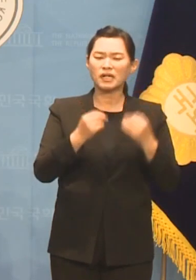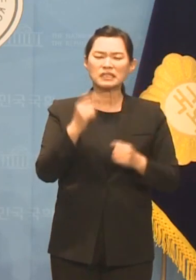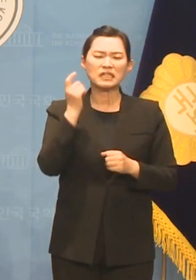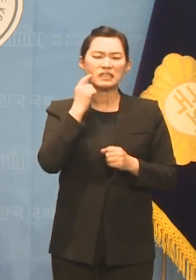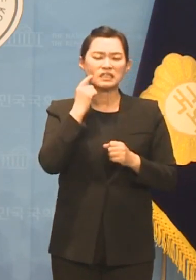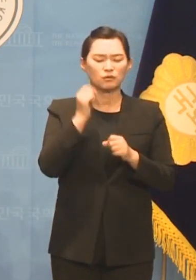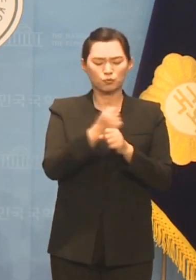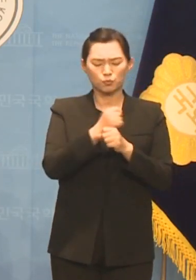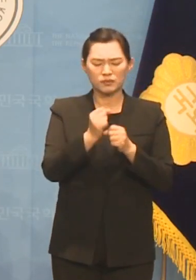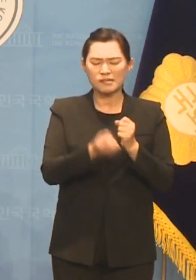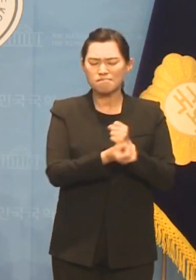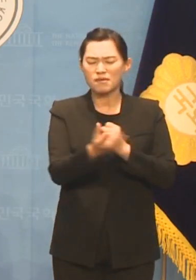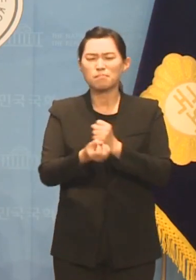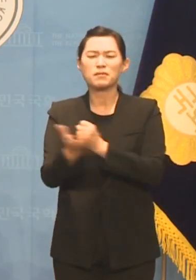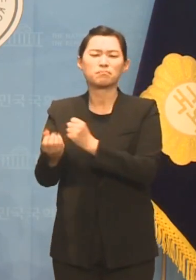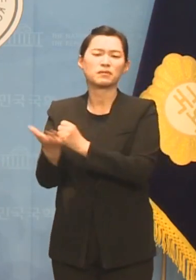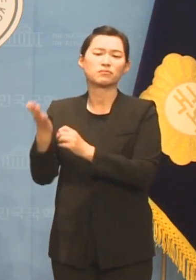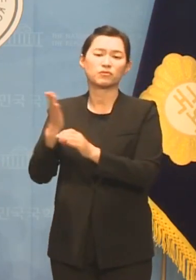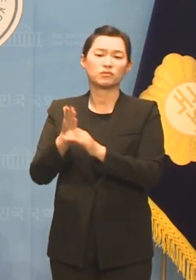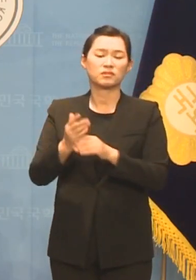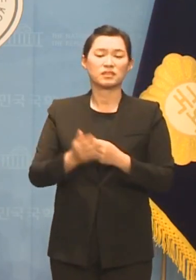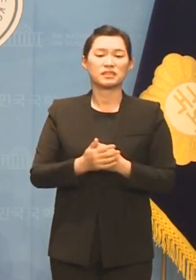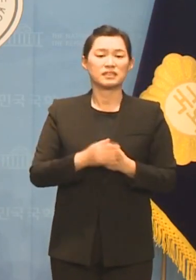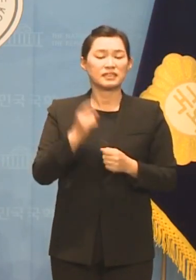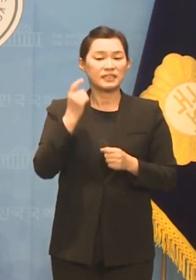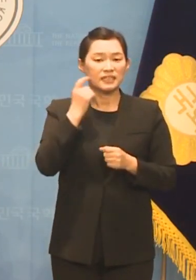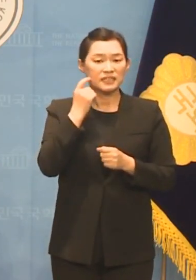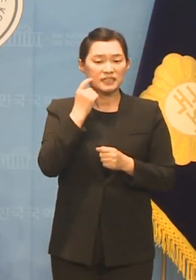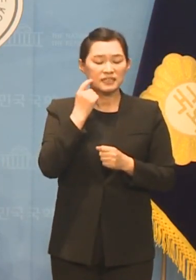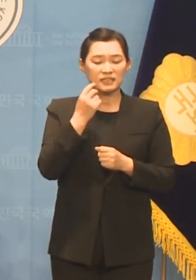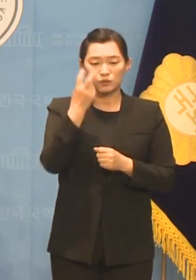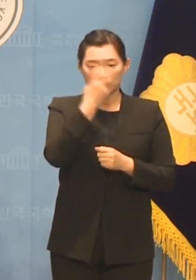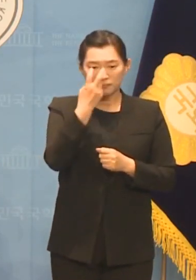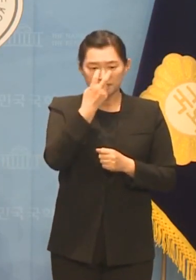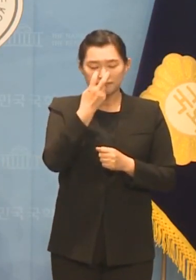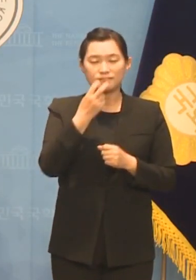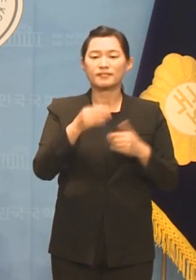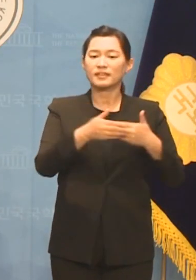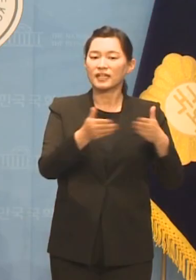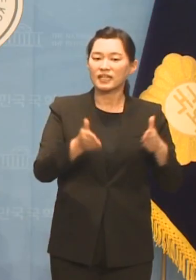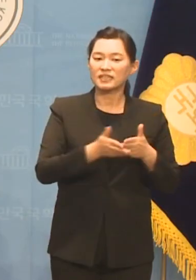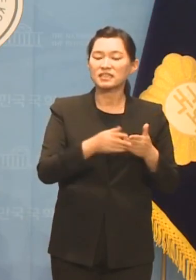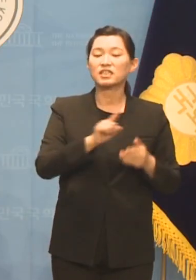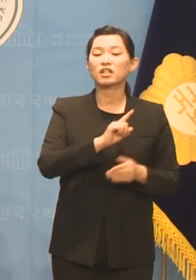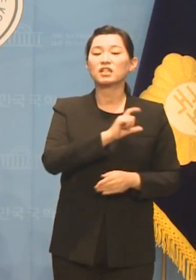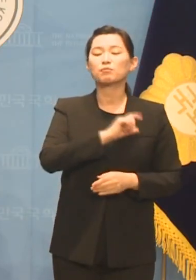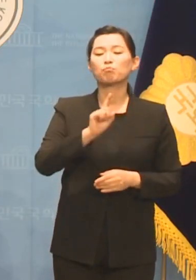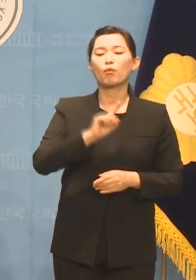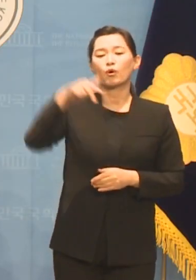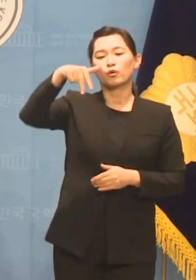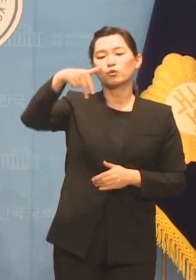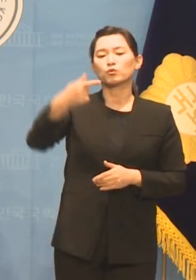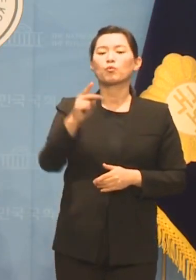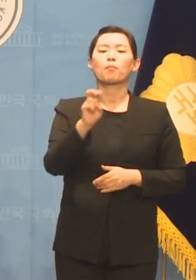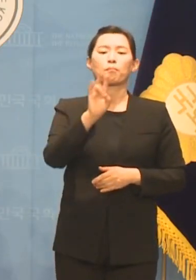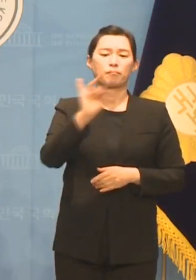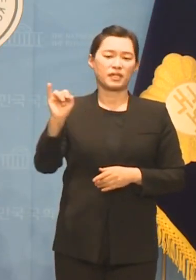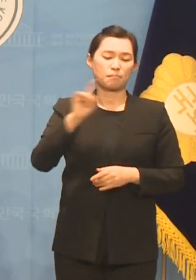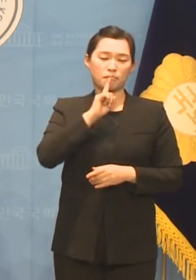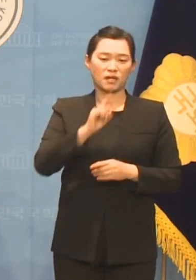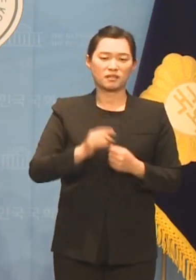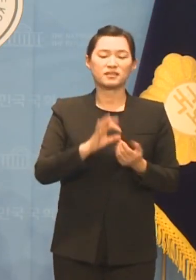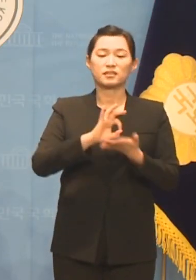조작 정보를 살포하고 있습니다. 허위 조작 감시단은 이러한 채널을 좀비 채널로 명명하며